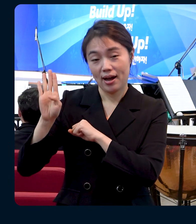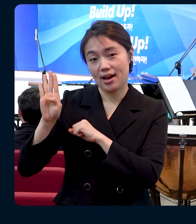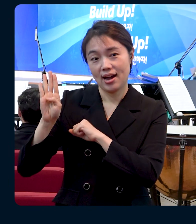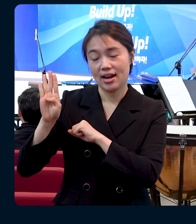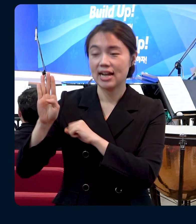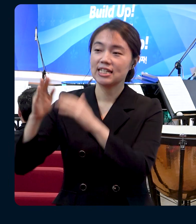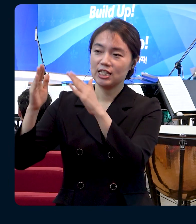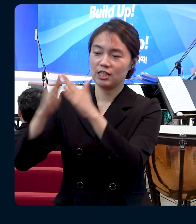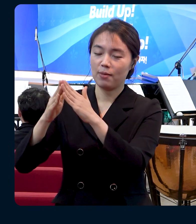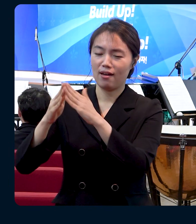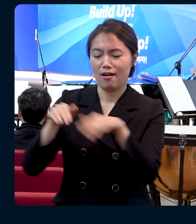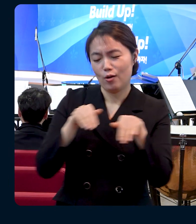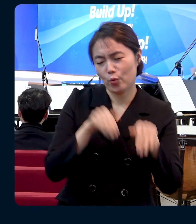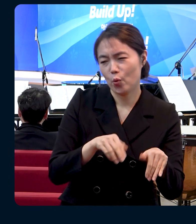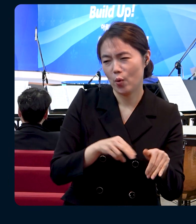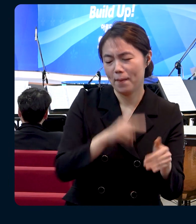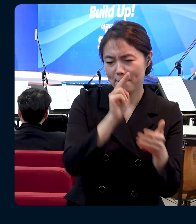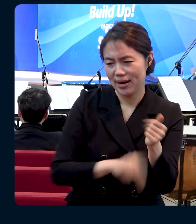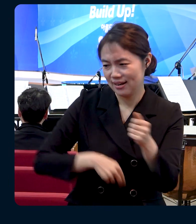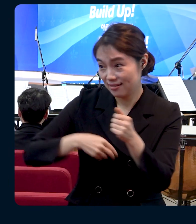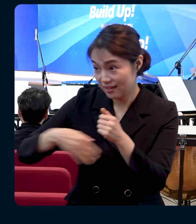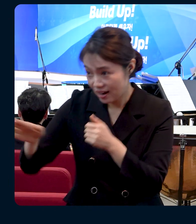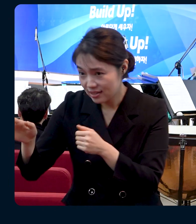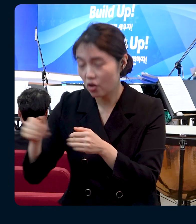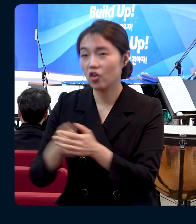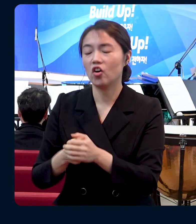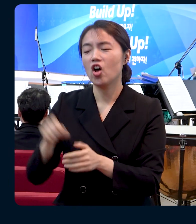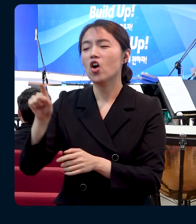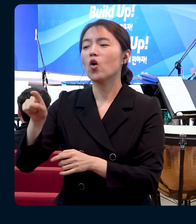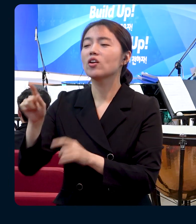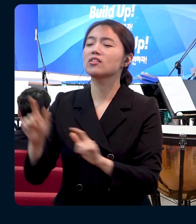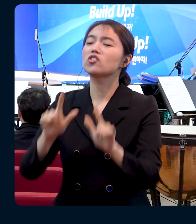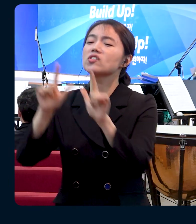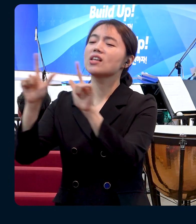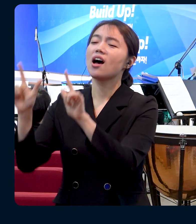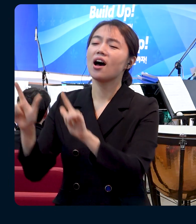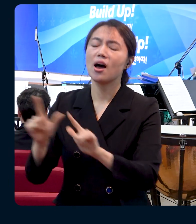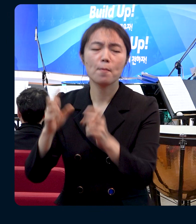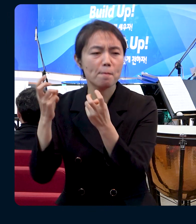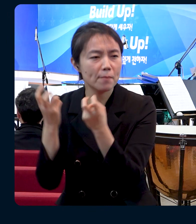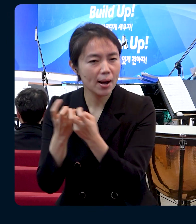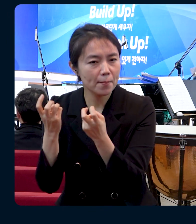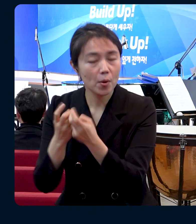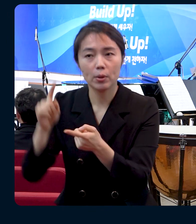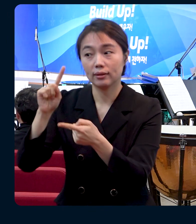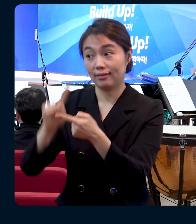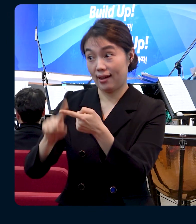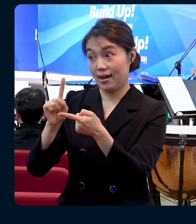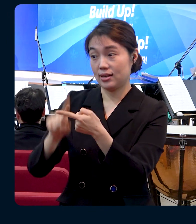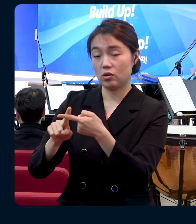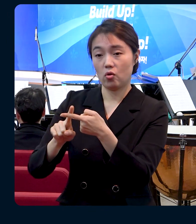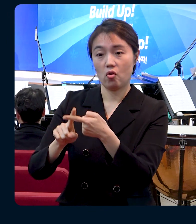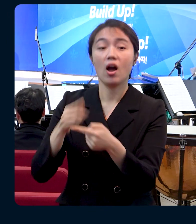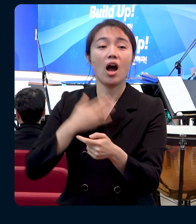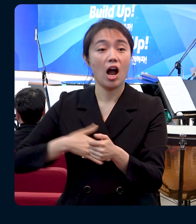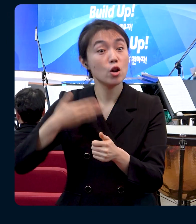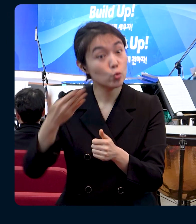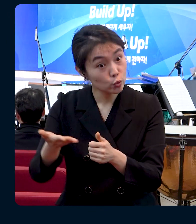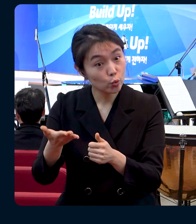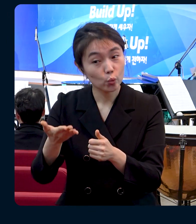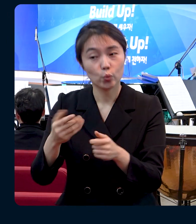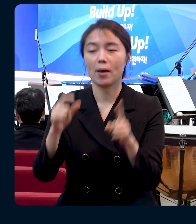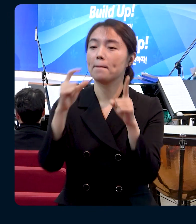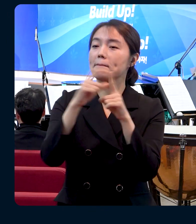노예로 팔려가서 거기서 어떻게 살았는지 바로 그 모습을 그대로 보여주는 아주 중요한